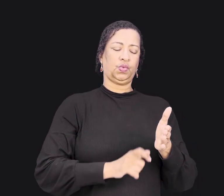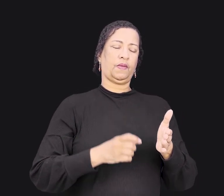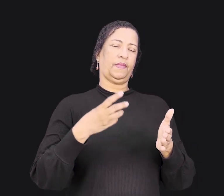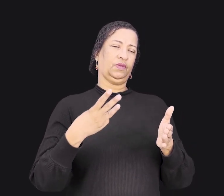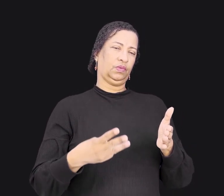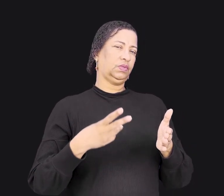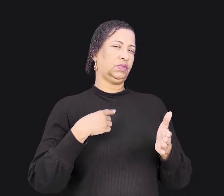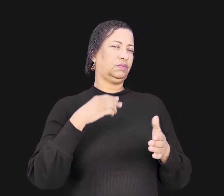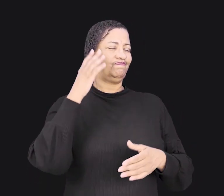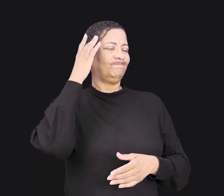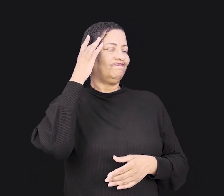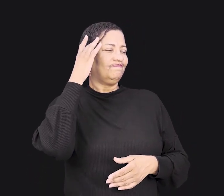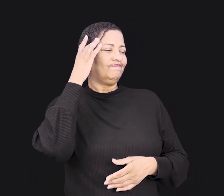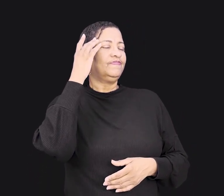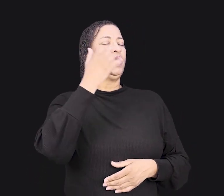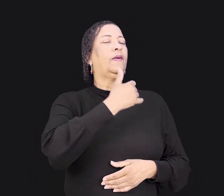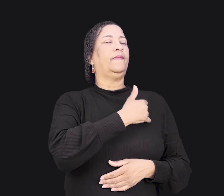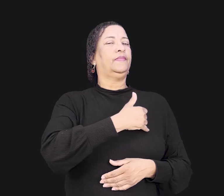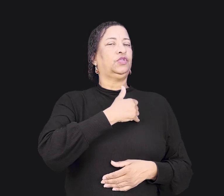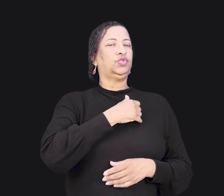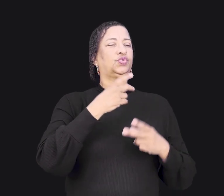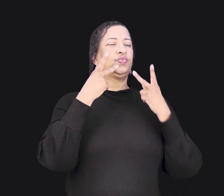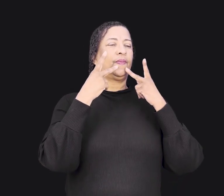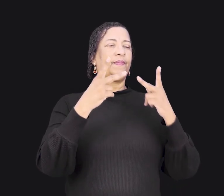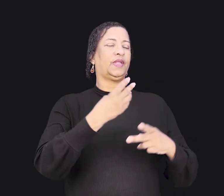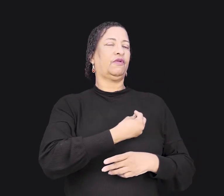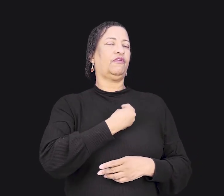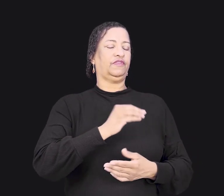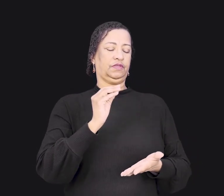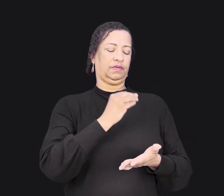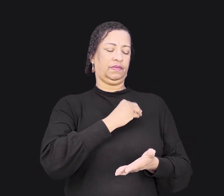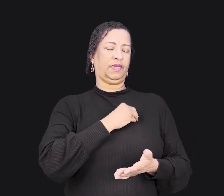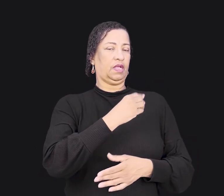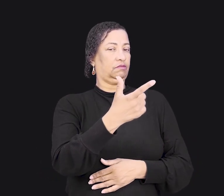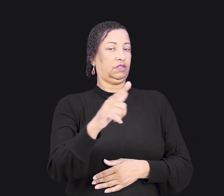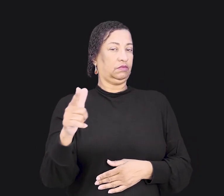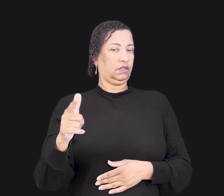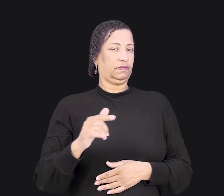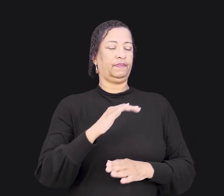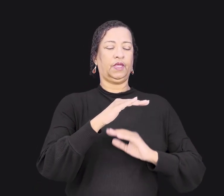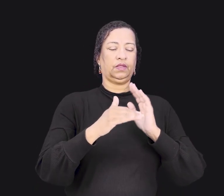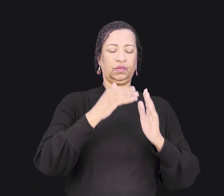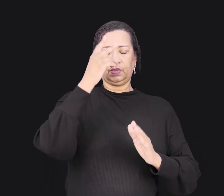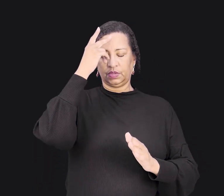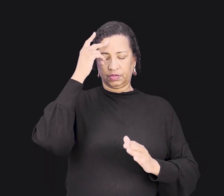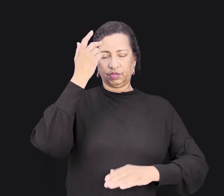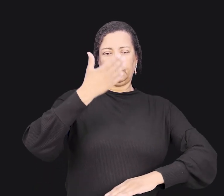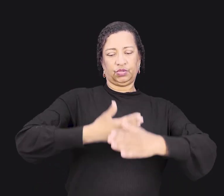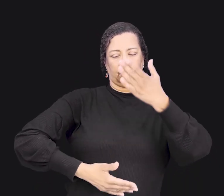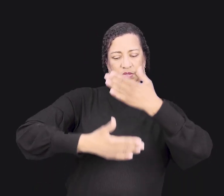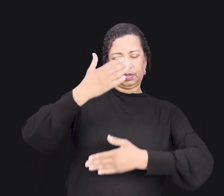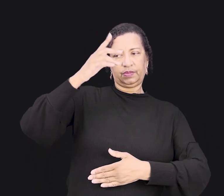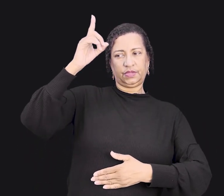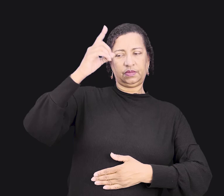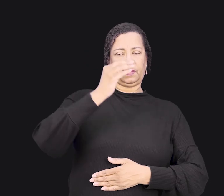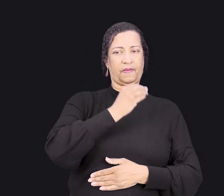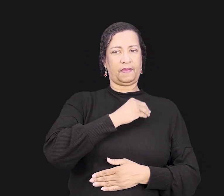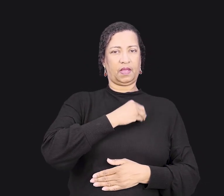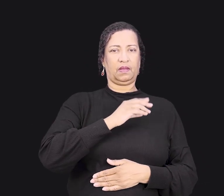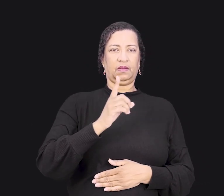temos a impressão que João prega uma vida sem pecado. Por exemplo, todo aquele que nele permanece não está no pecado. Todo aquele